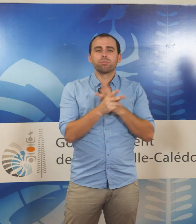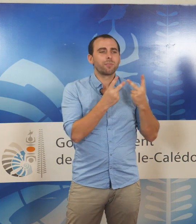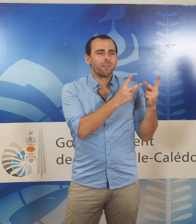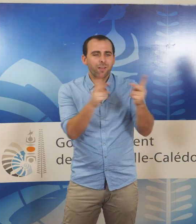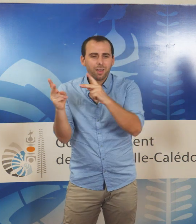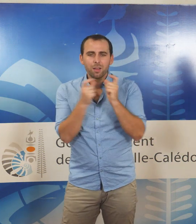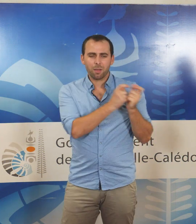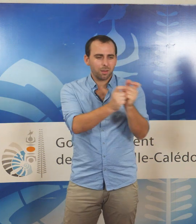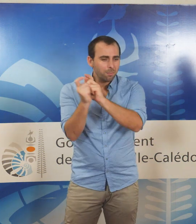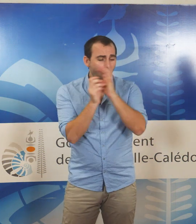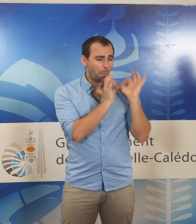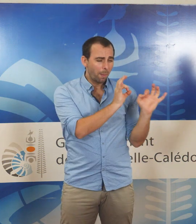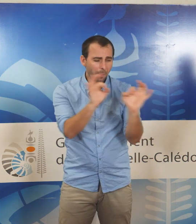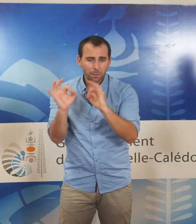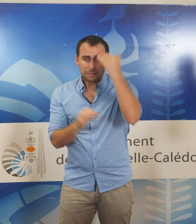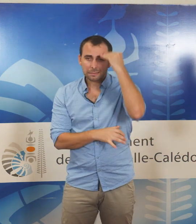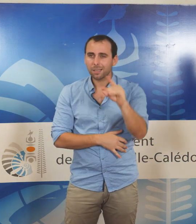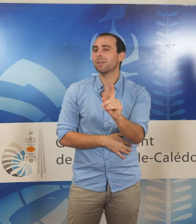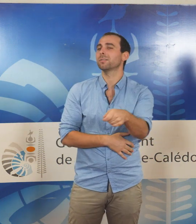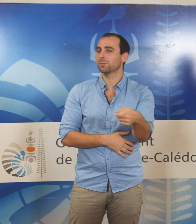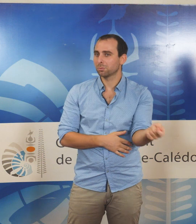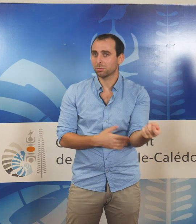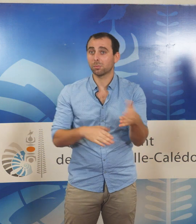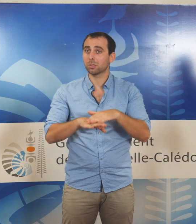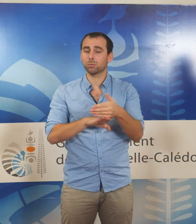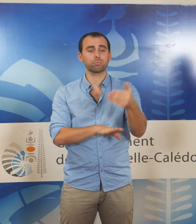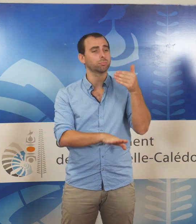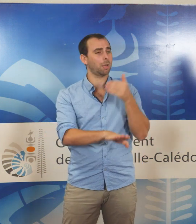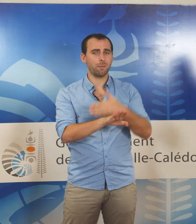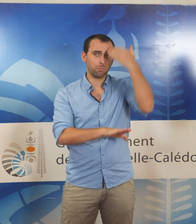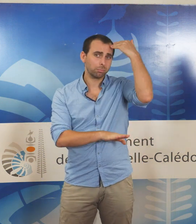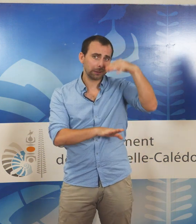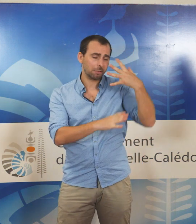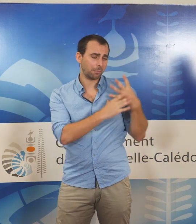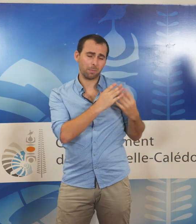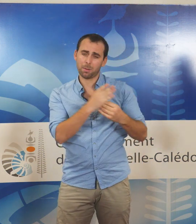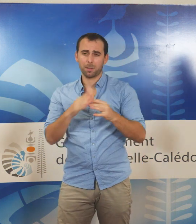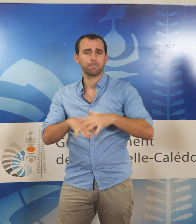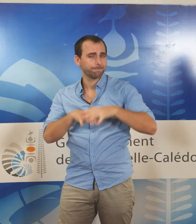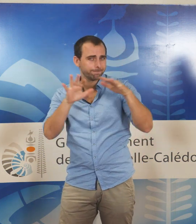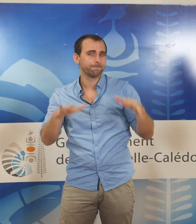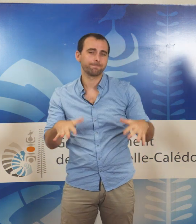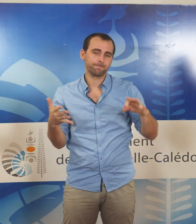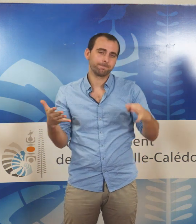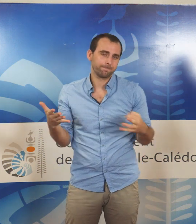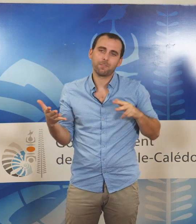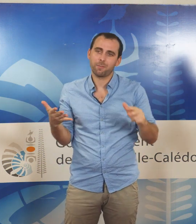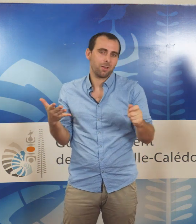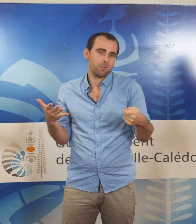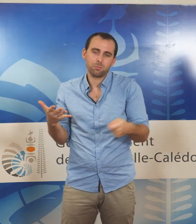établissement par établissement. Mais en tout cas, nous avions anticipé cet absentéisme. C'est pourquoi nous avions passé